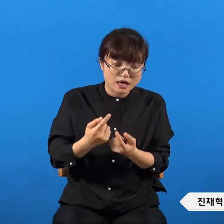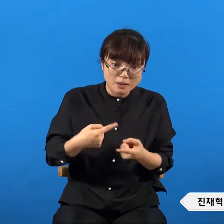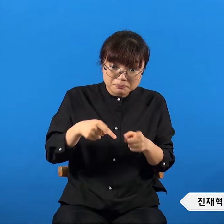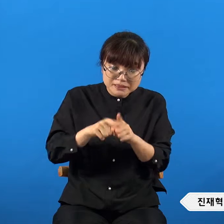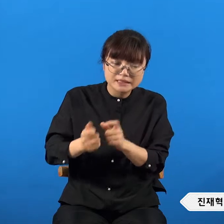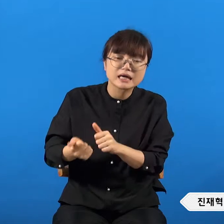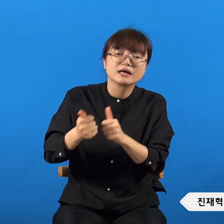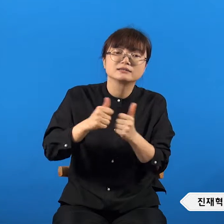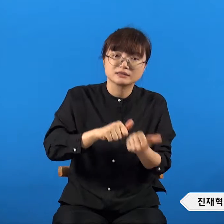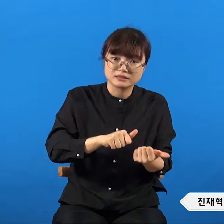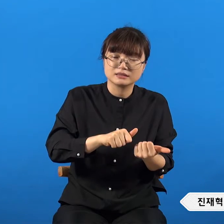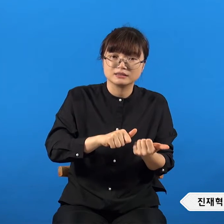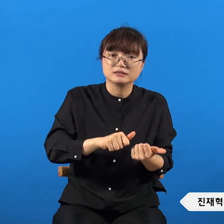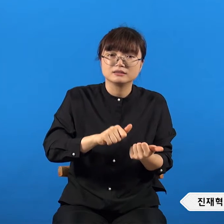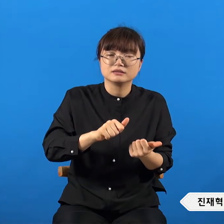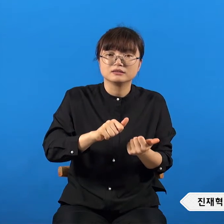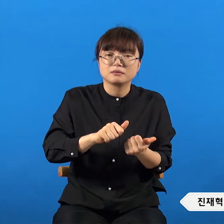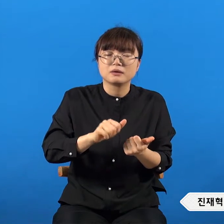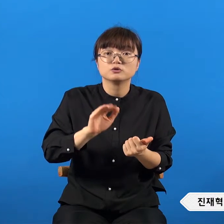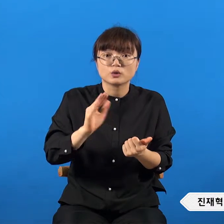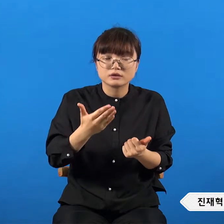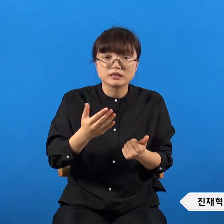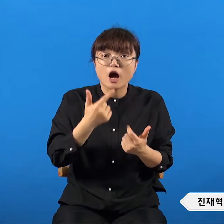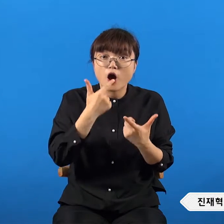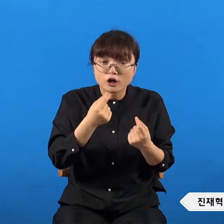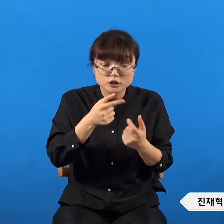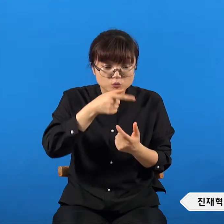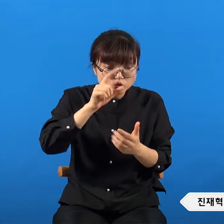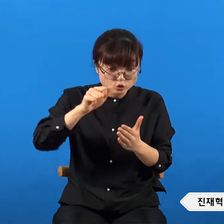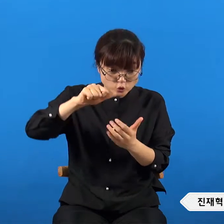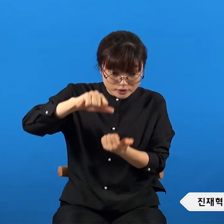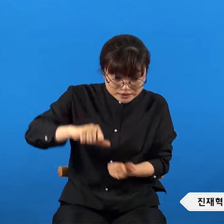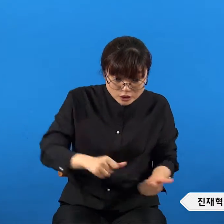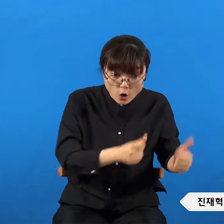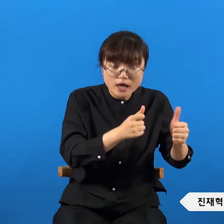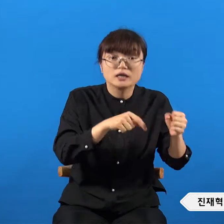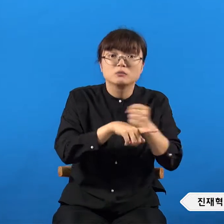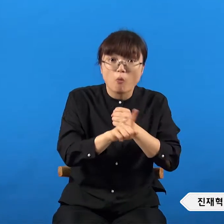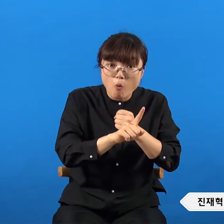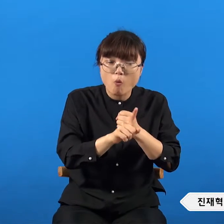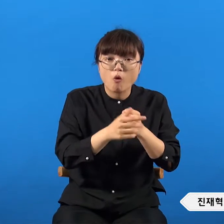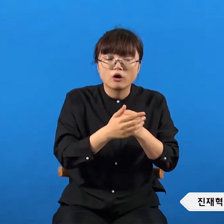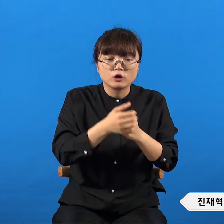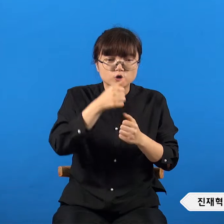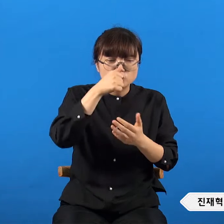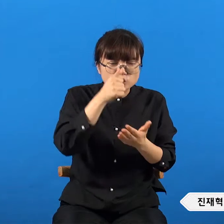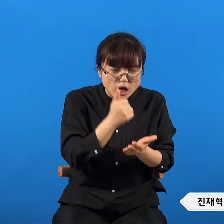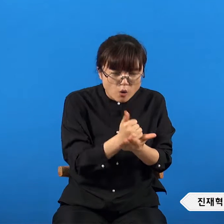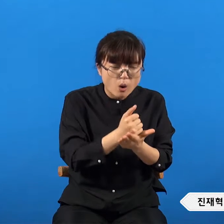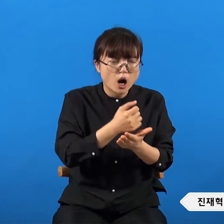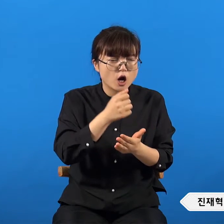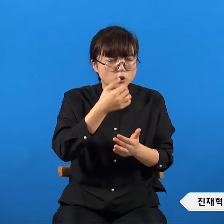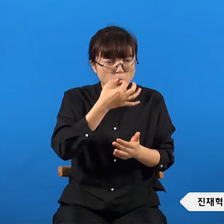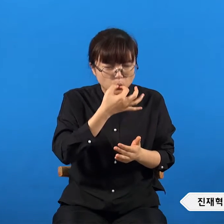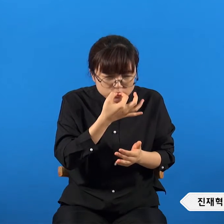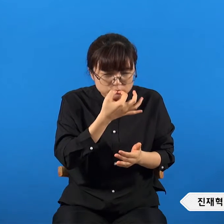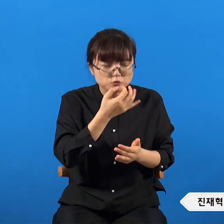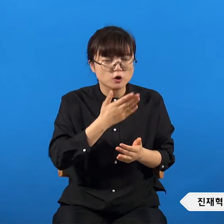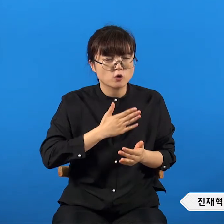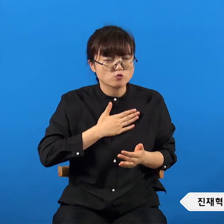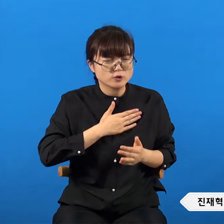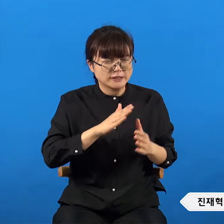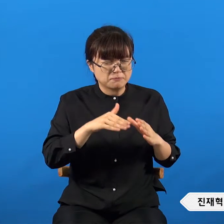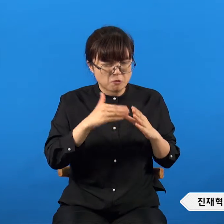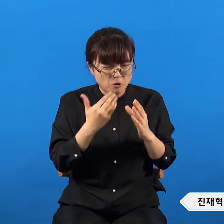바 되었다라고 이야기합니다. 마치 물속에 들어가는 것은 우리가 우리의 죄와 우리의 욕심과